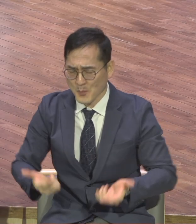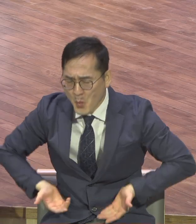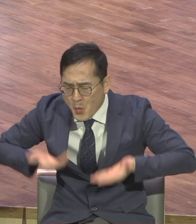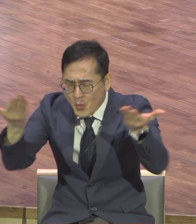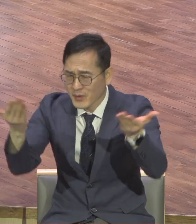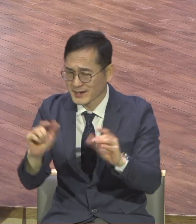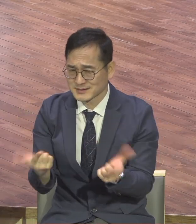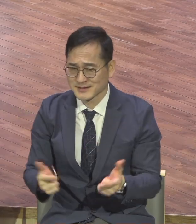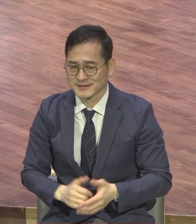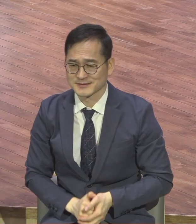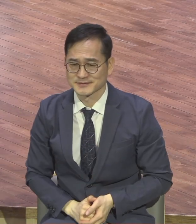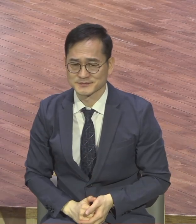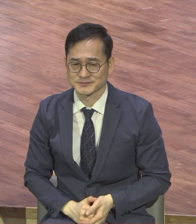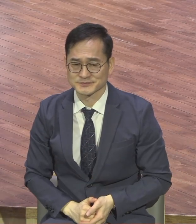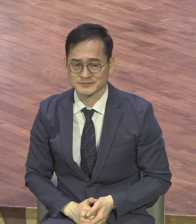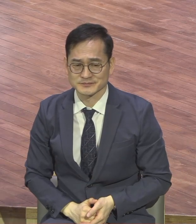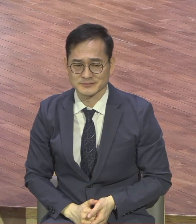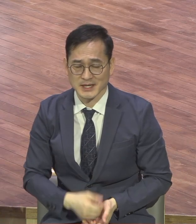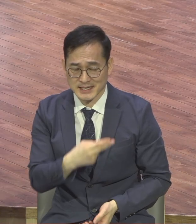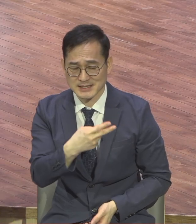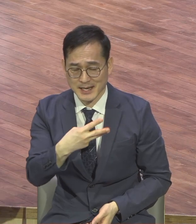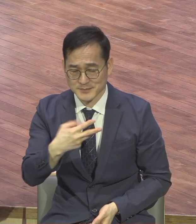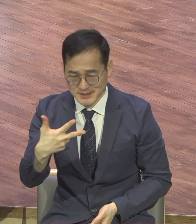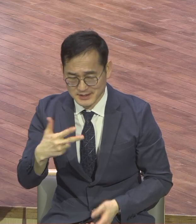아니 237 나라 5천 종족 살리자.